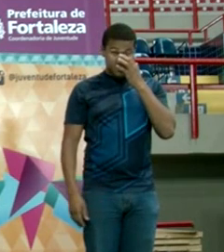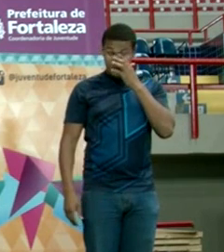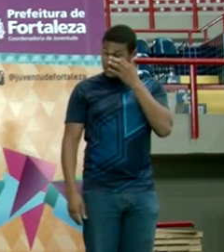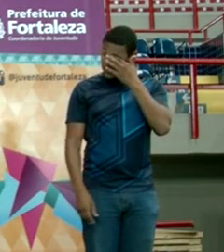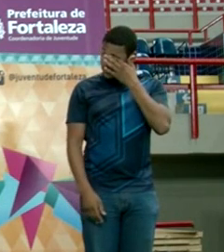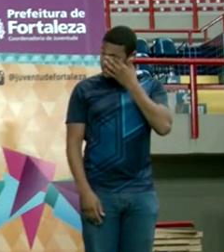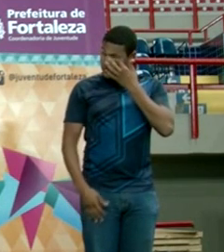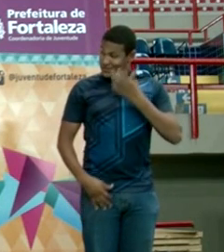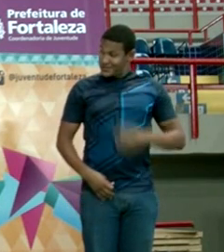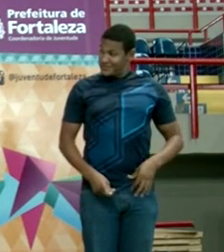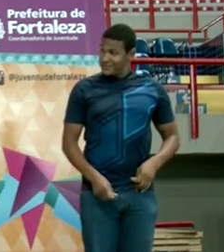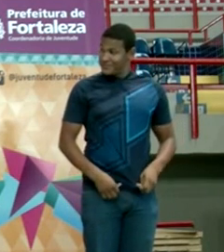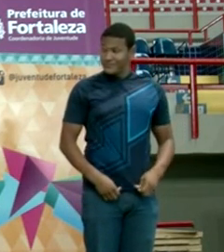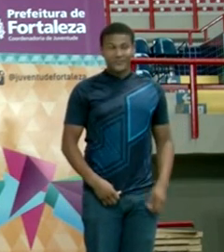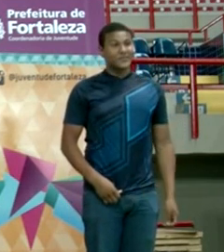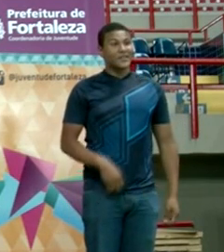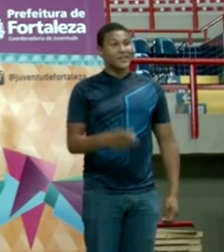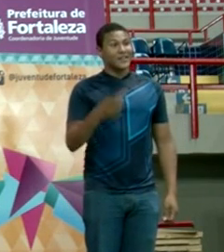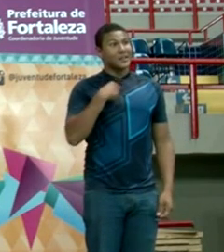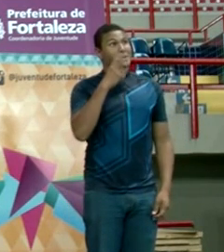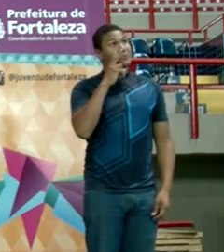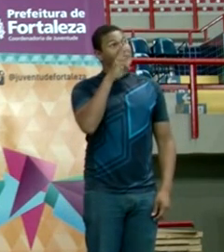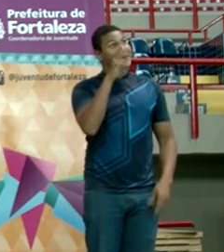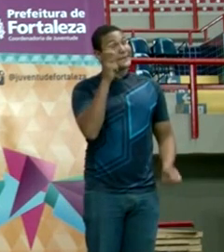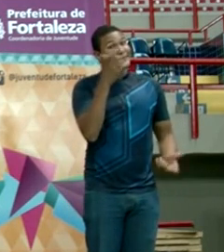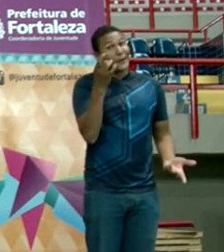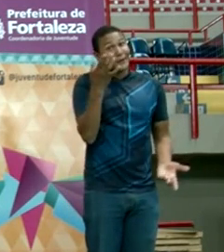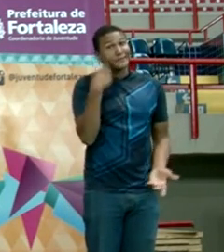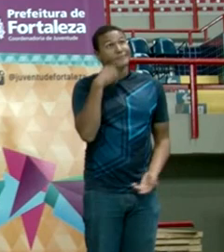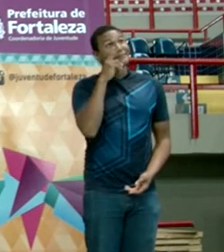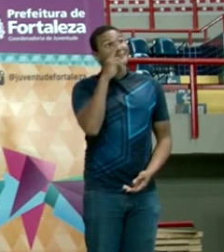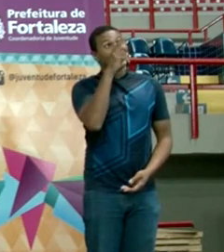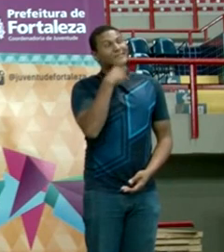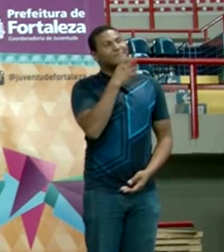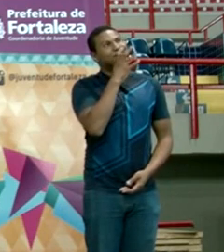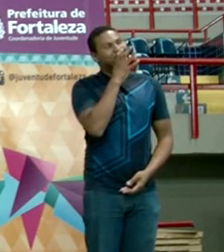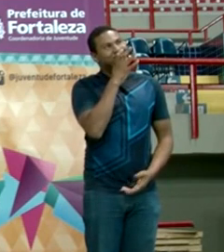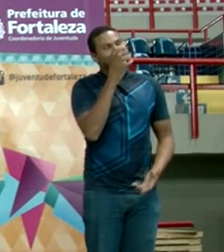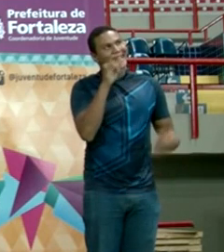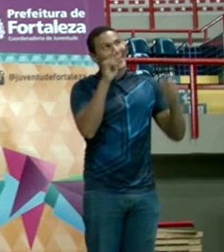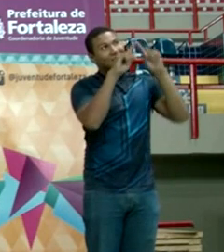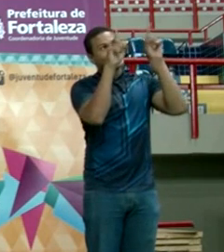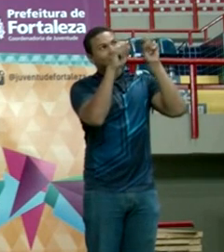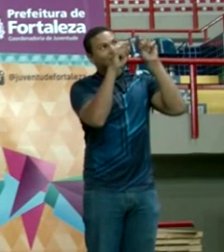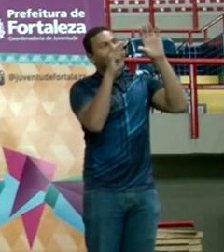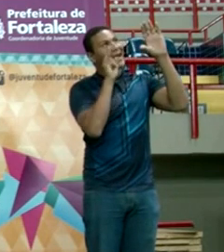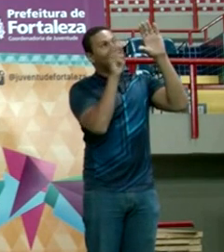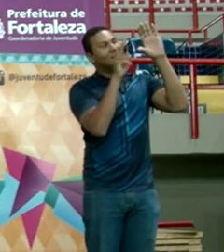É observável.